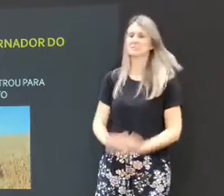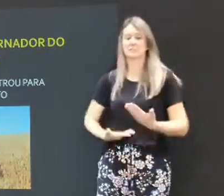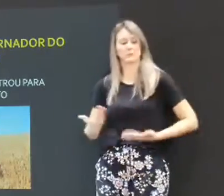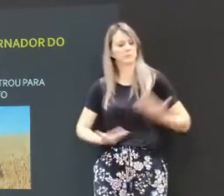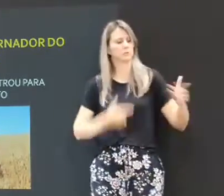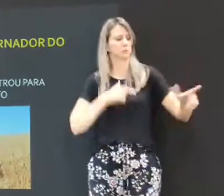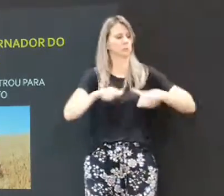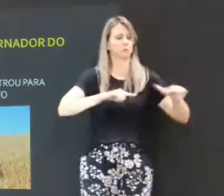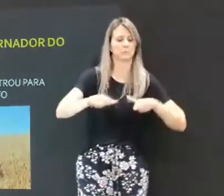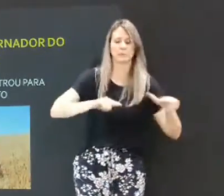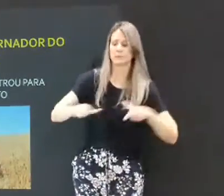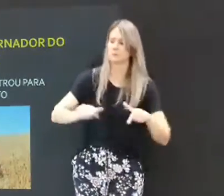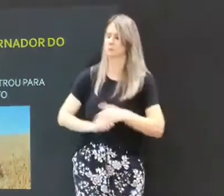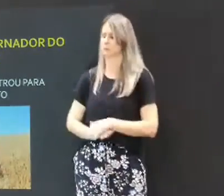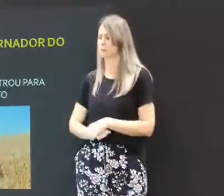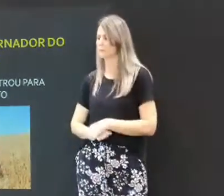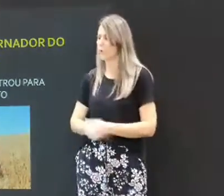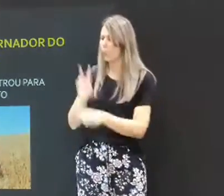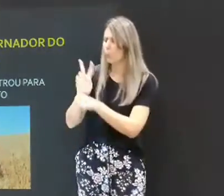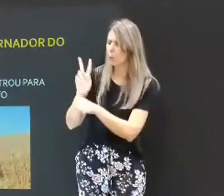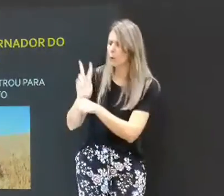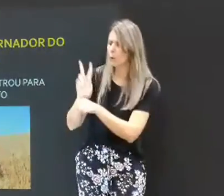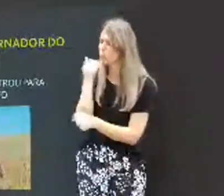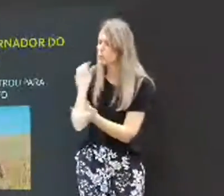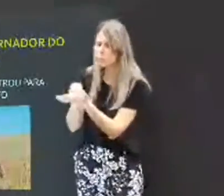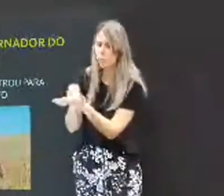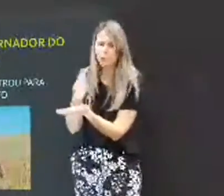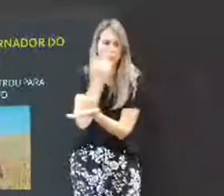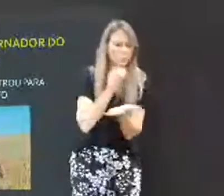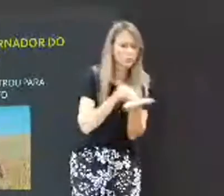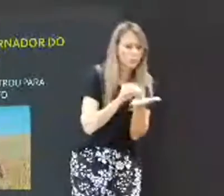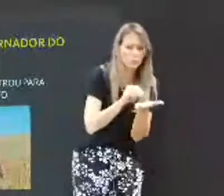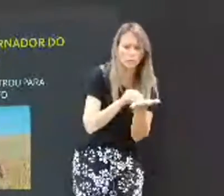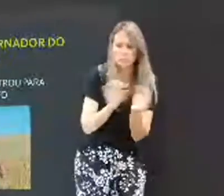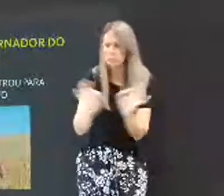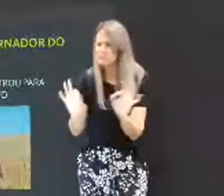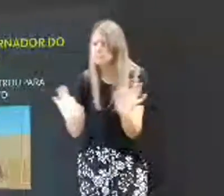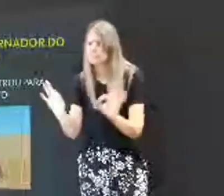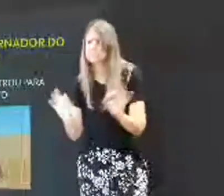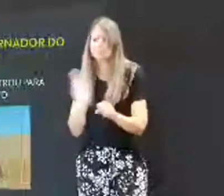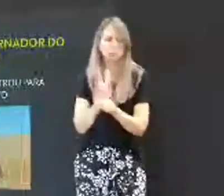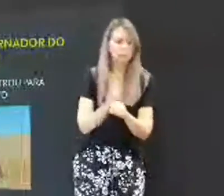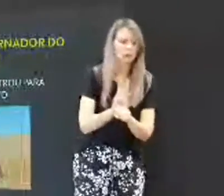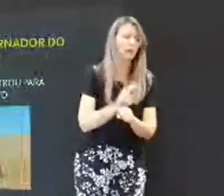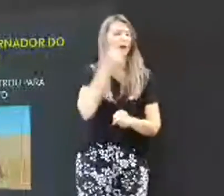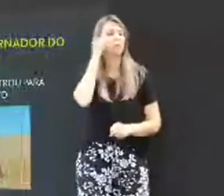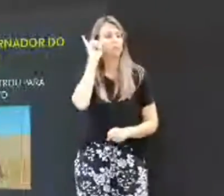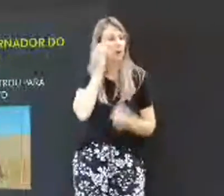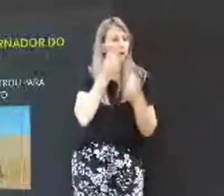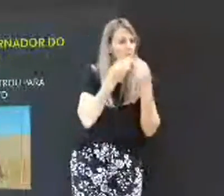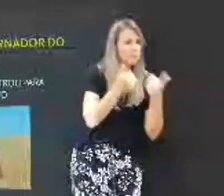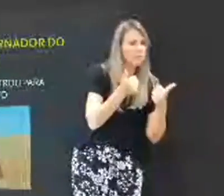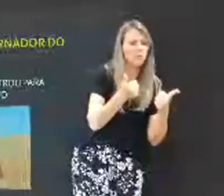Muito interessante, né? José era muito esforçado, ele sempre cuidava para ver se os